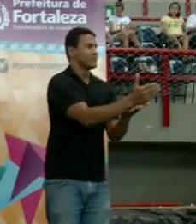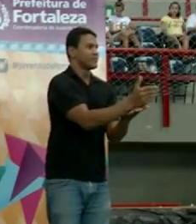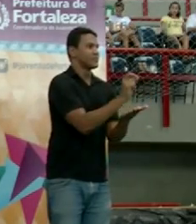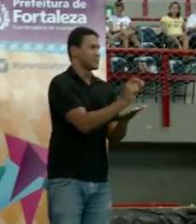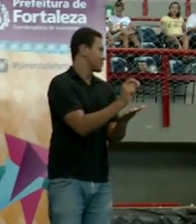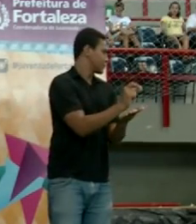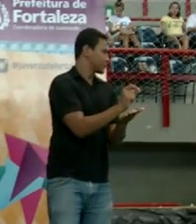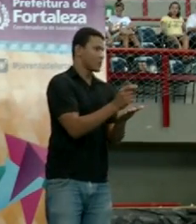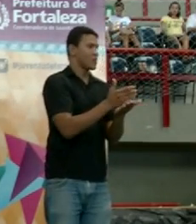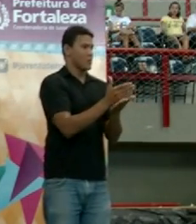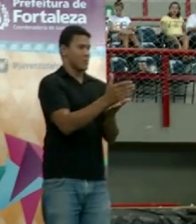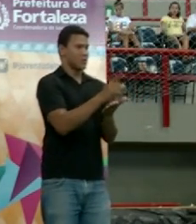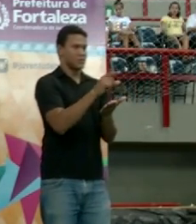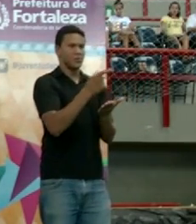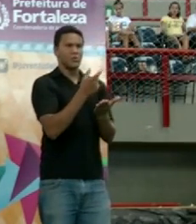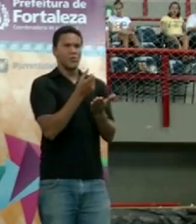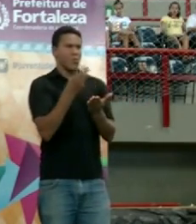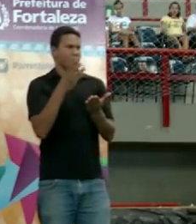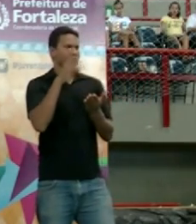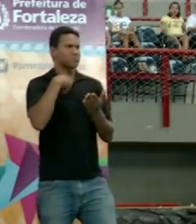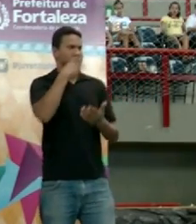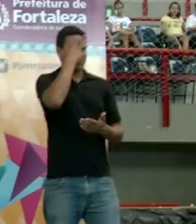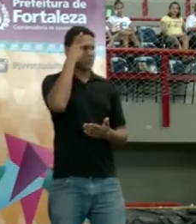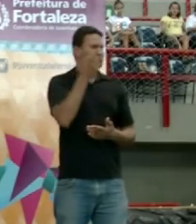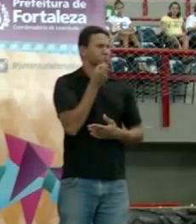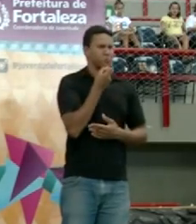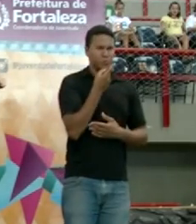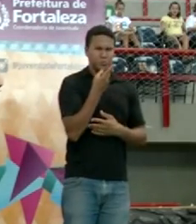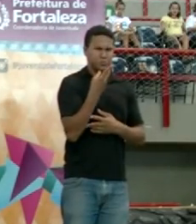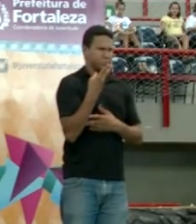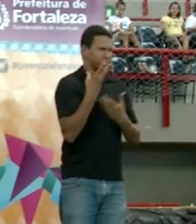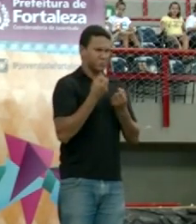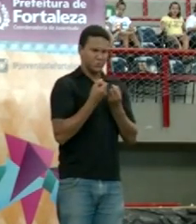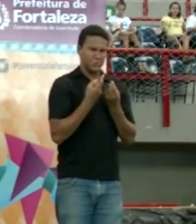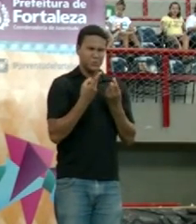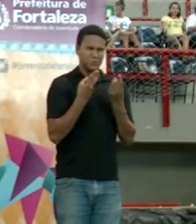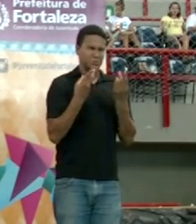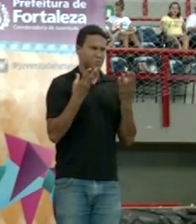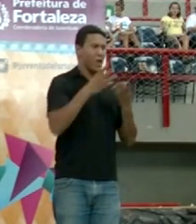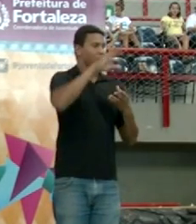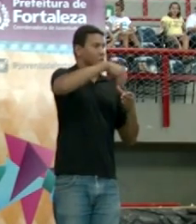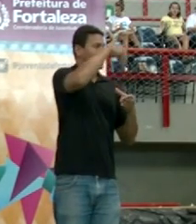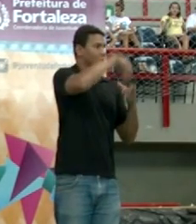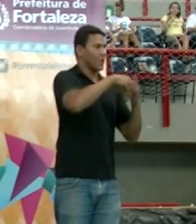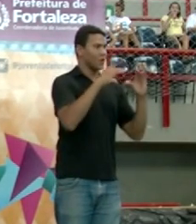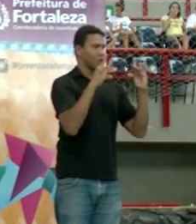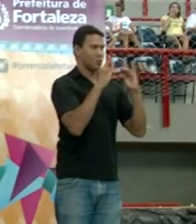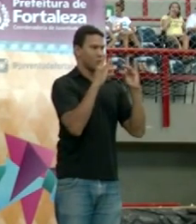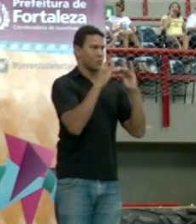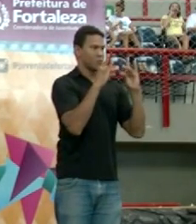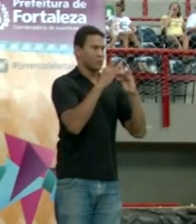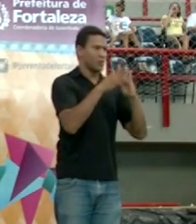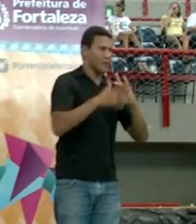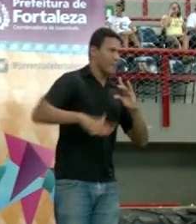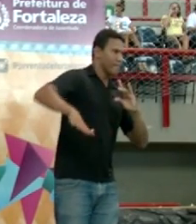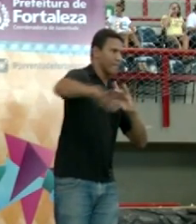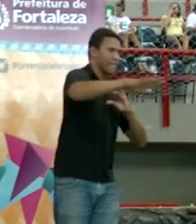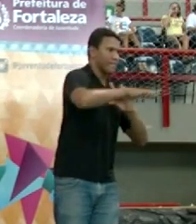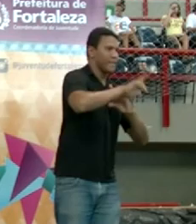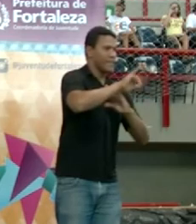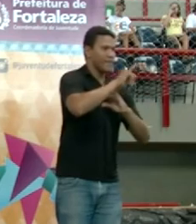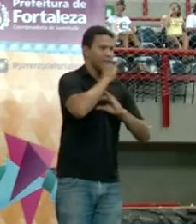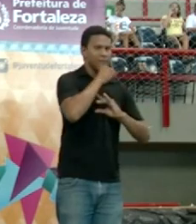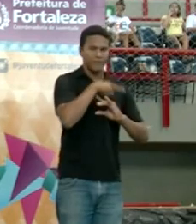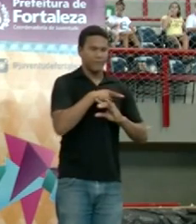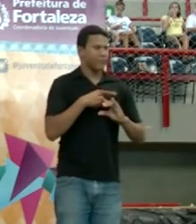Começamos a ter muita gente. E vai começar as guerras dentro da sociedade feudal, tá? Detalhe, temos